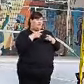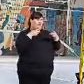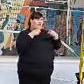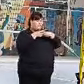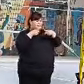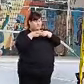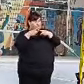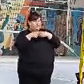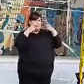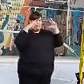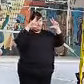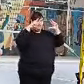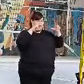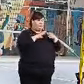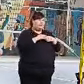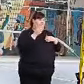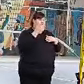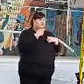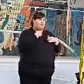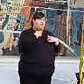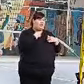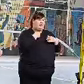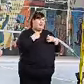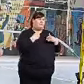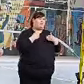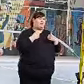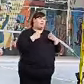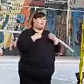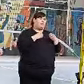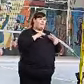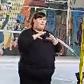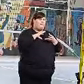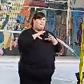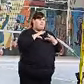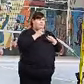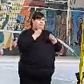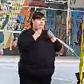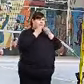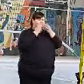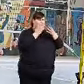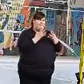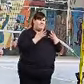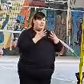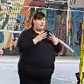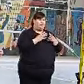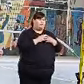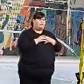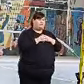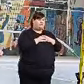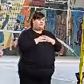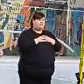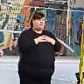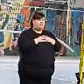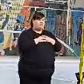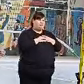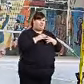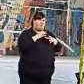Si todas queremos que esto pase, tenemos que modificar las conductas deportivas, tanto colectivas como clientes.